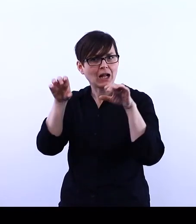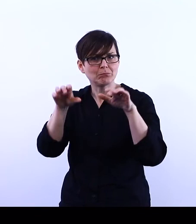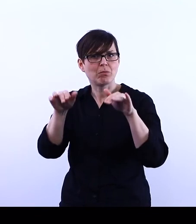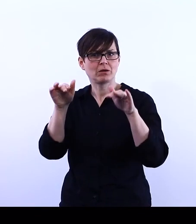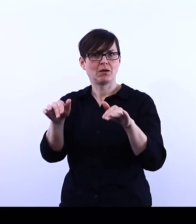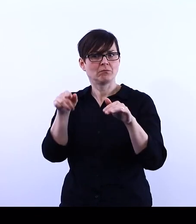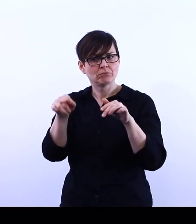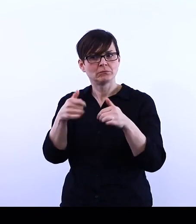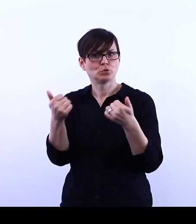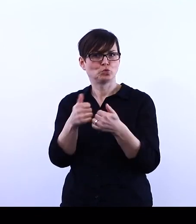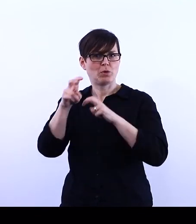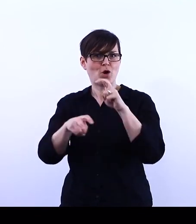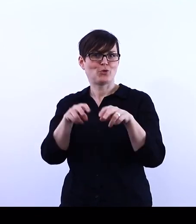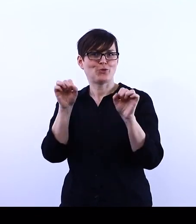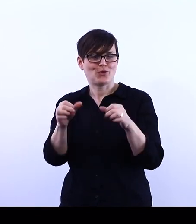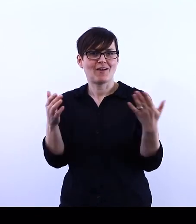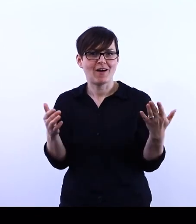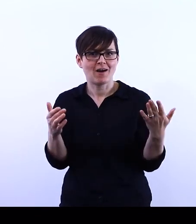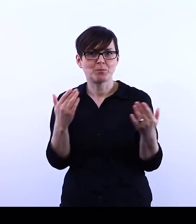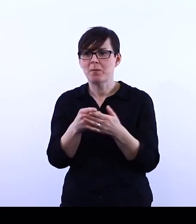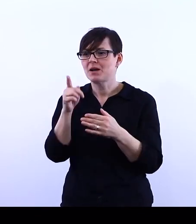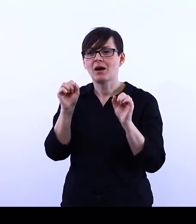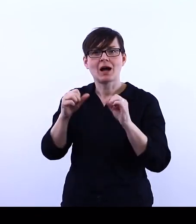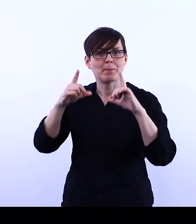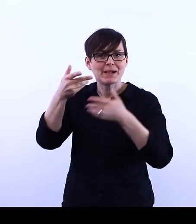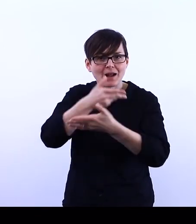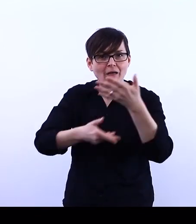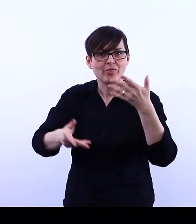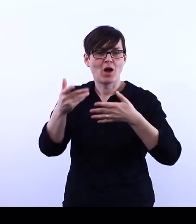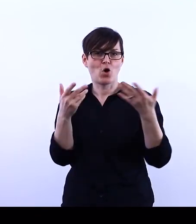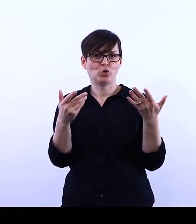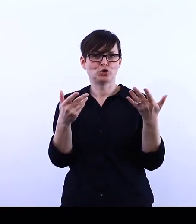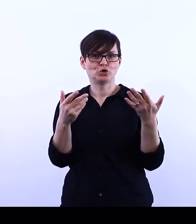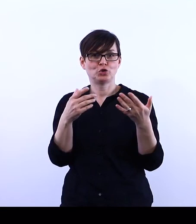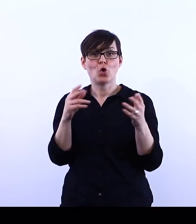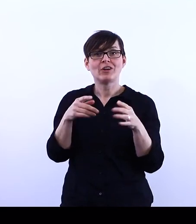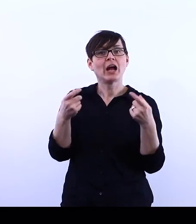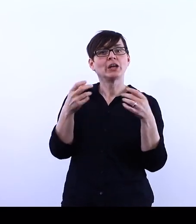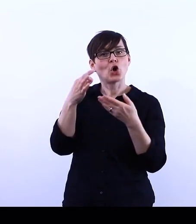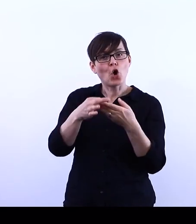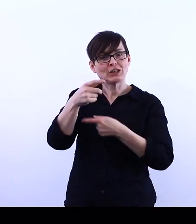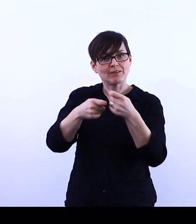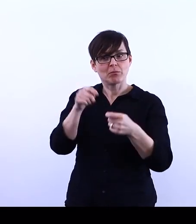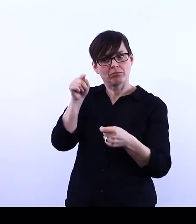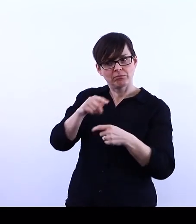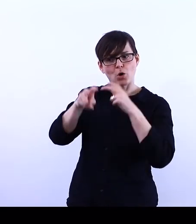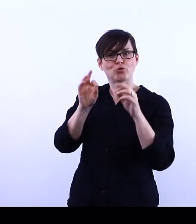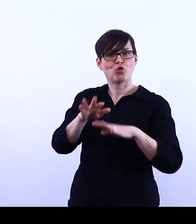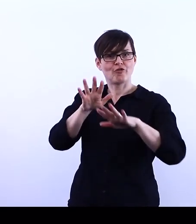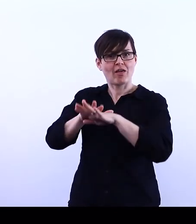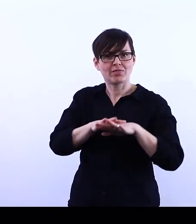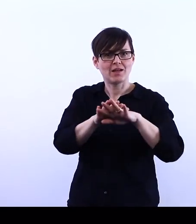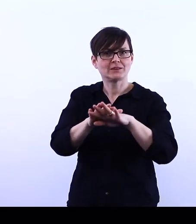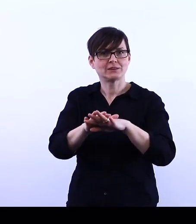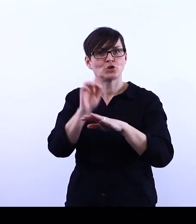ja, quasi Bilder tauschen kann auch und wo sich dann Ortsverbände vielleicht darüber vernetzen können und wissen, was voneinander,